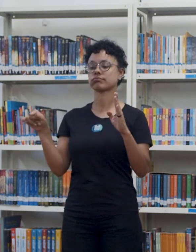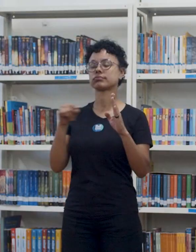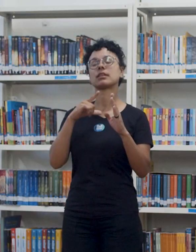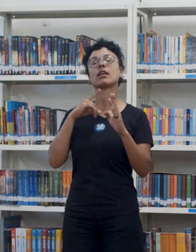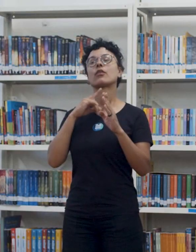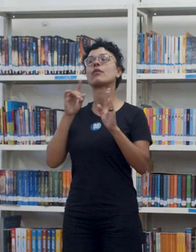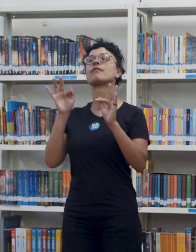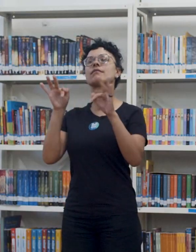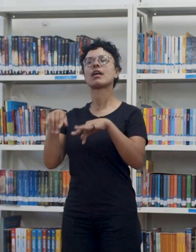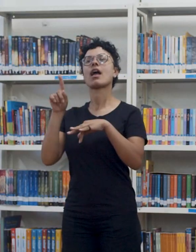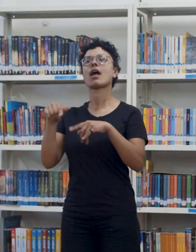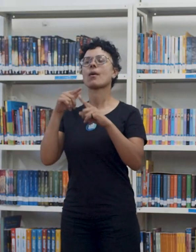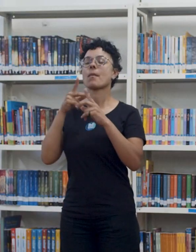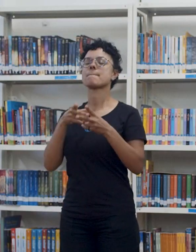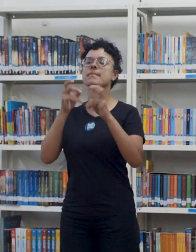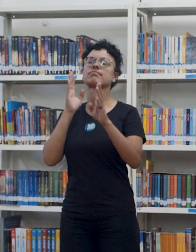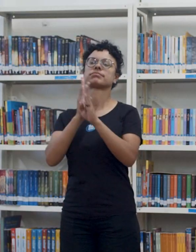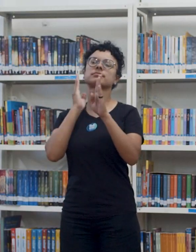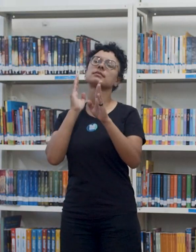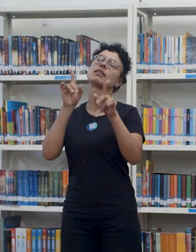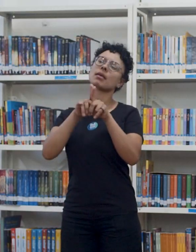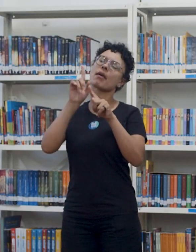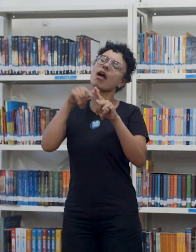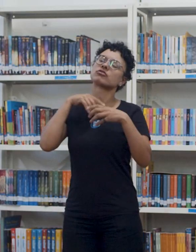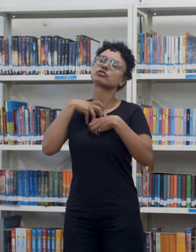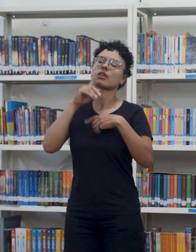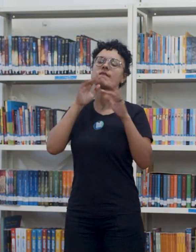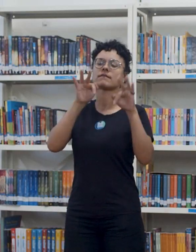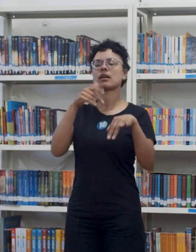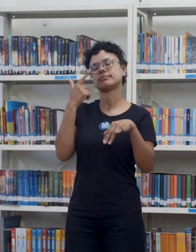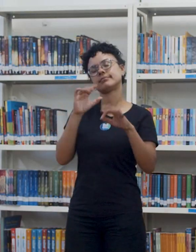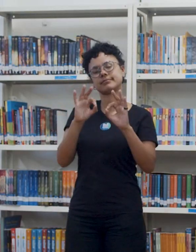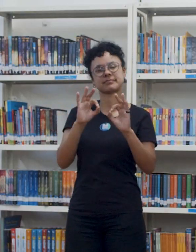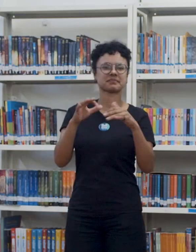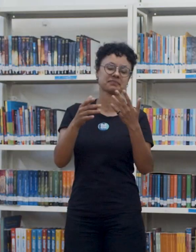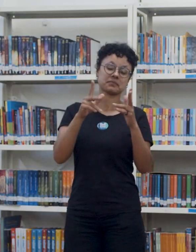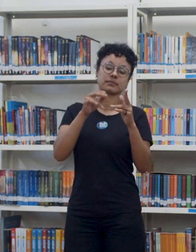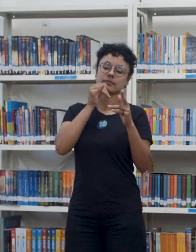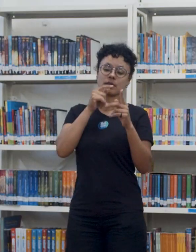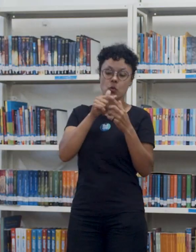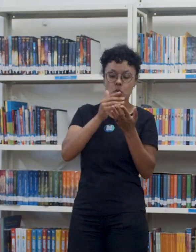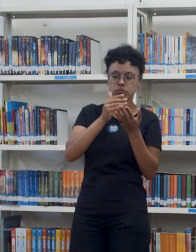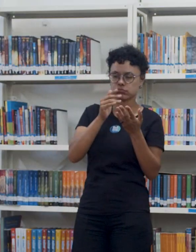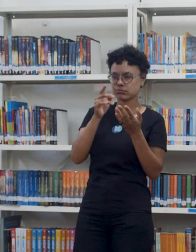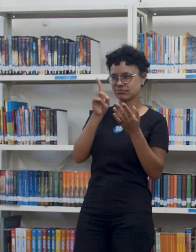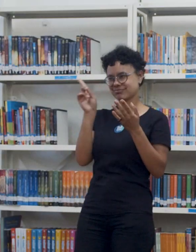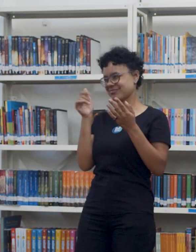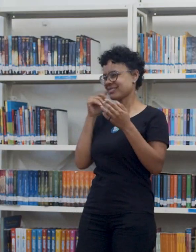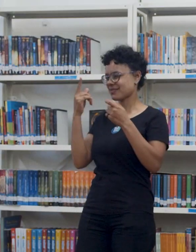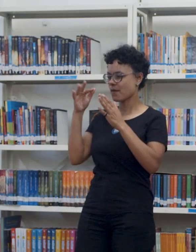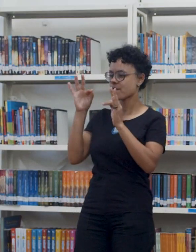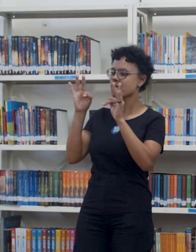e terminando com uma observação, que também é uma maneira de terminar. Né? Da mesma maneira que você terminou,